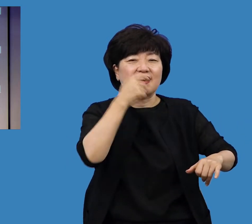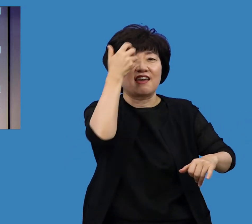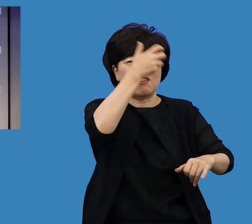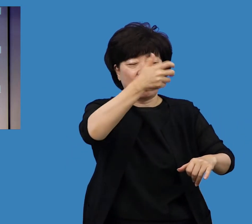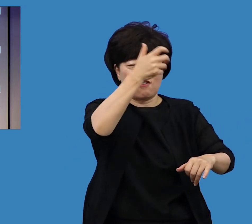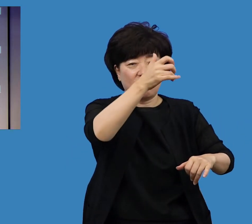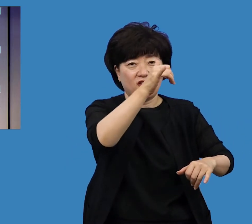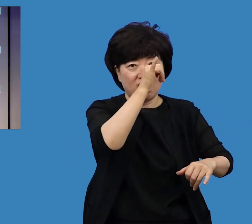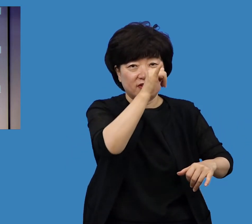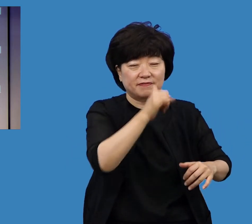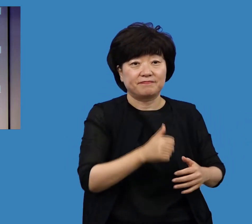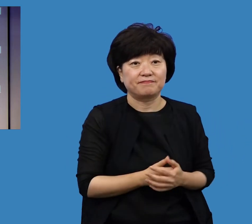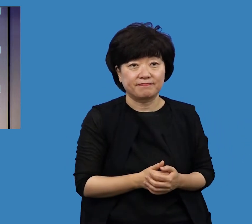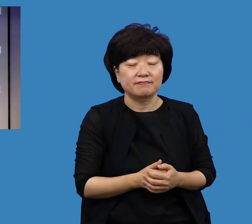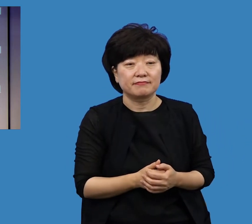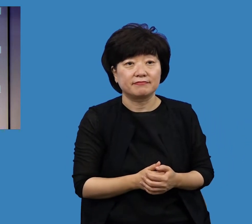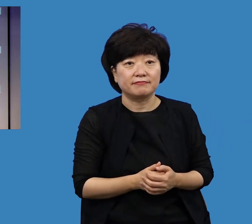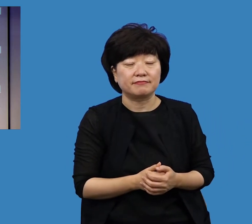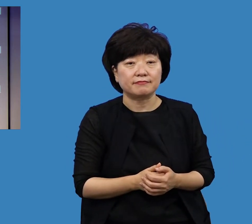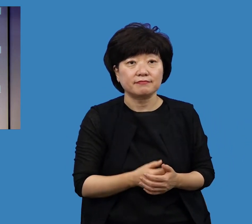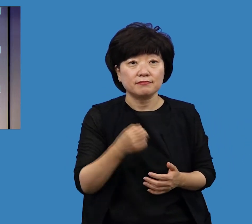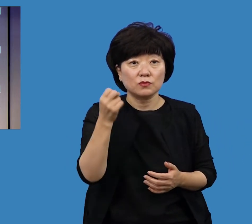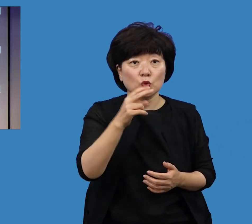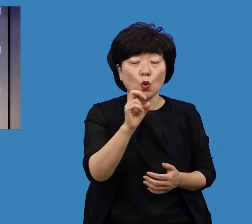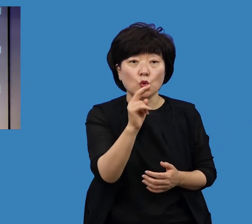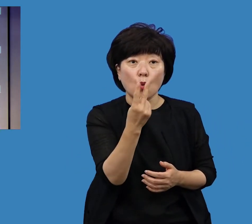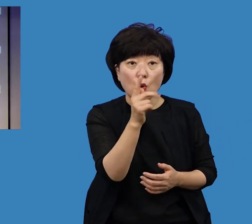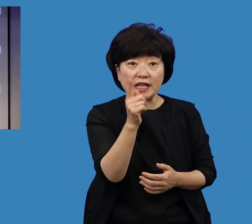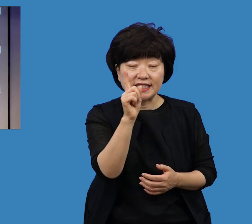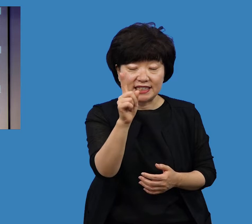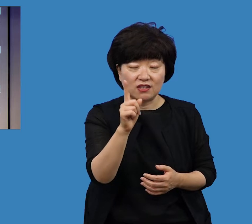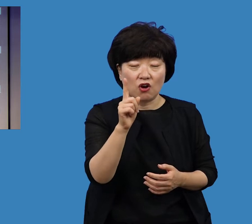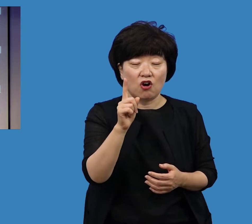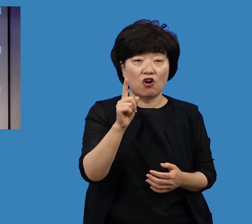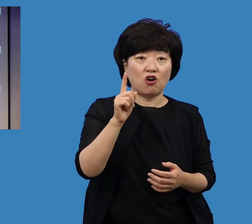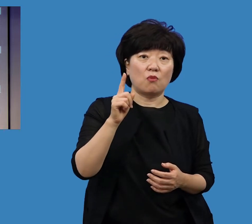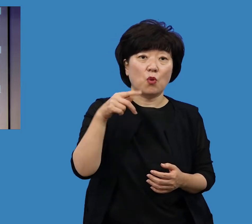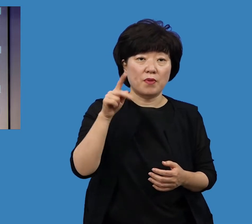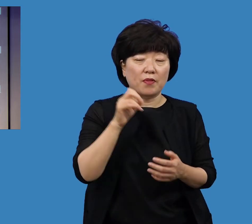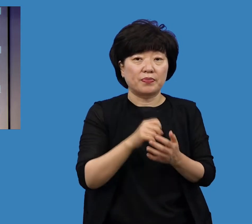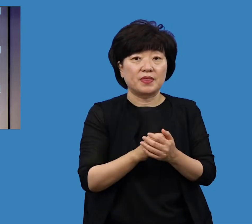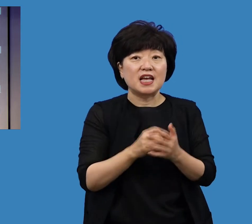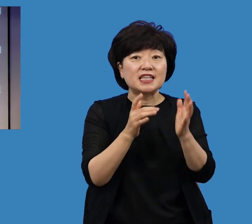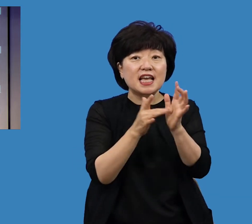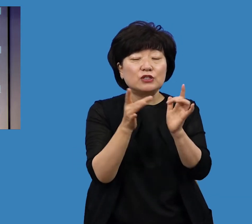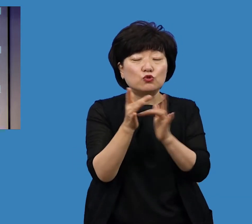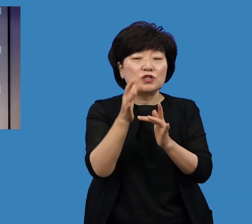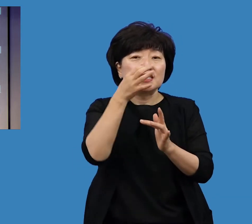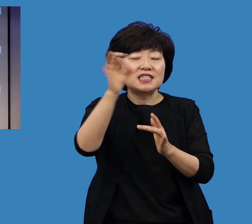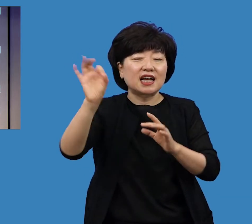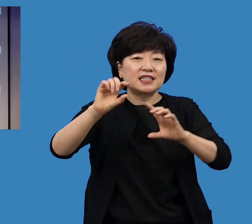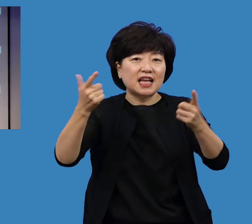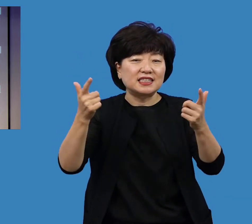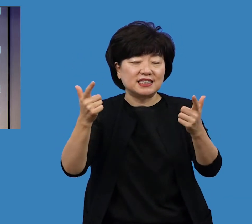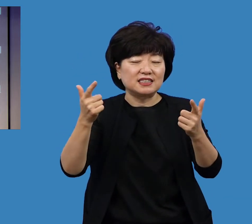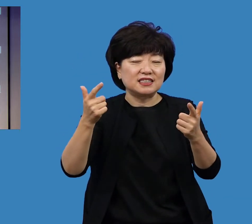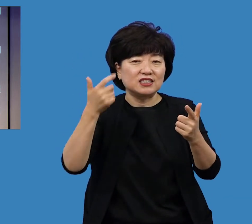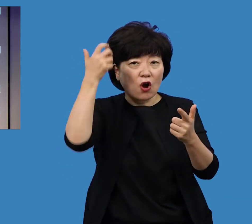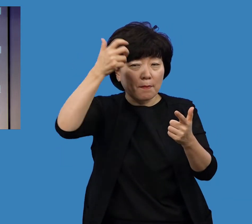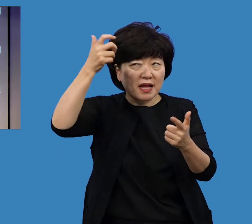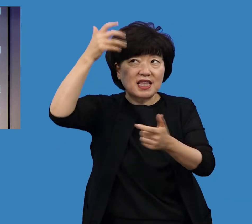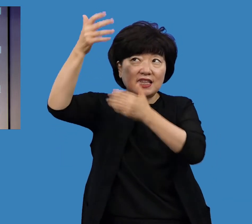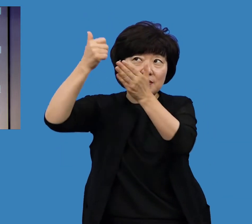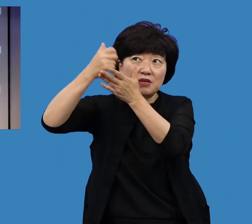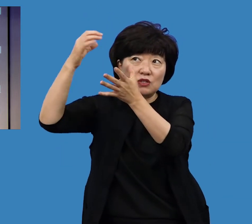또는 악한 영이라고 하는 것이 등장합니다. 또 요한일서에 보면 시작. 예수를 시인하지 아니하는 영마다 하나님께 속한